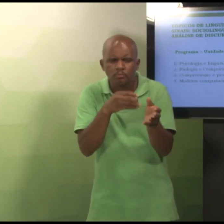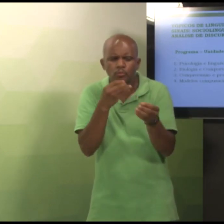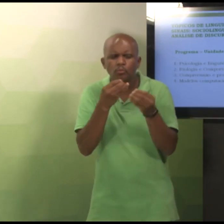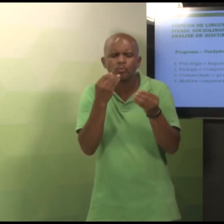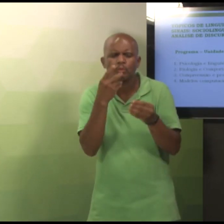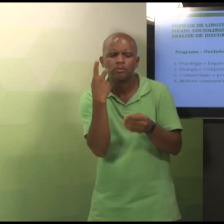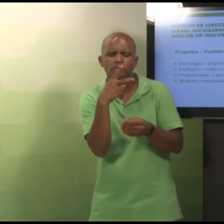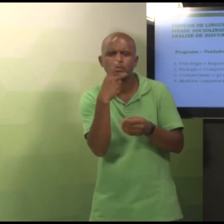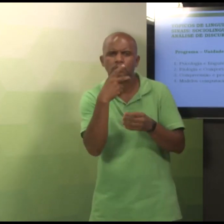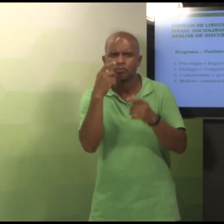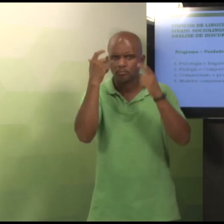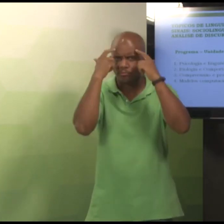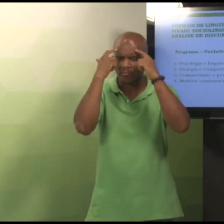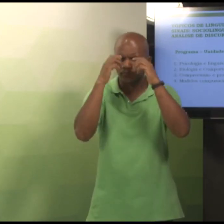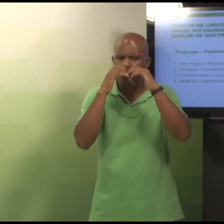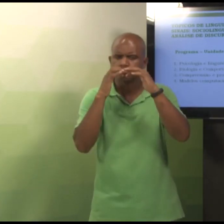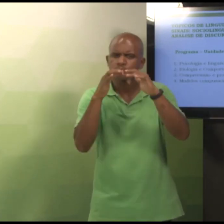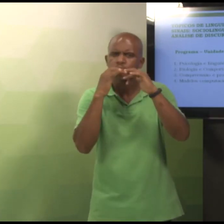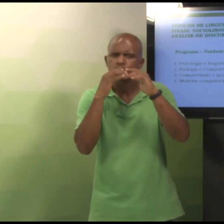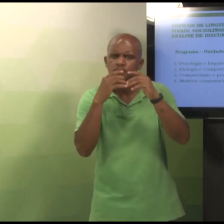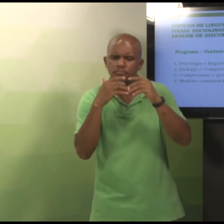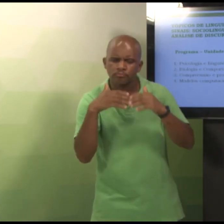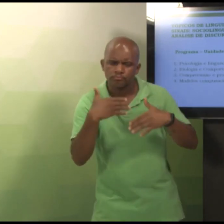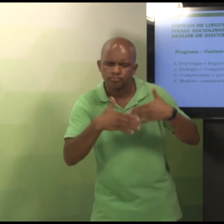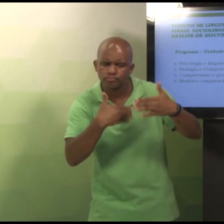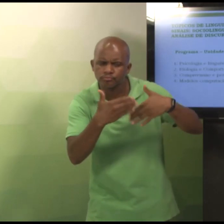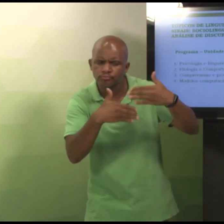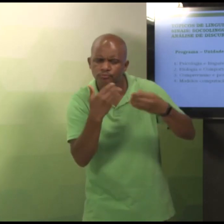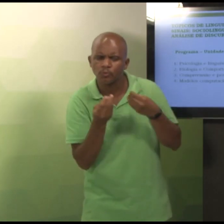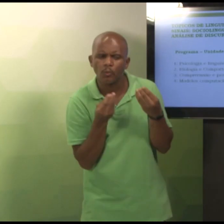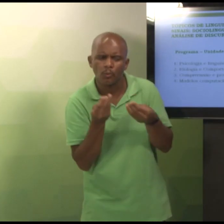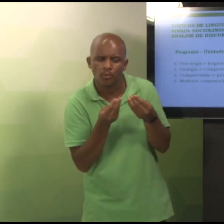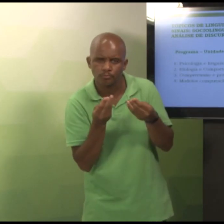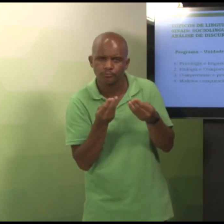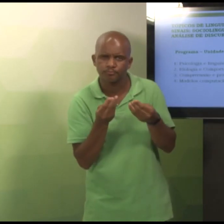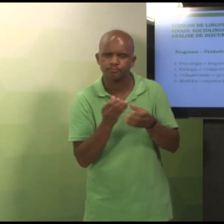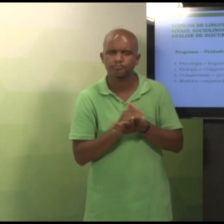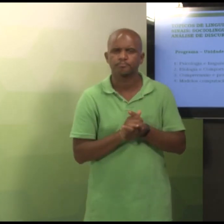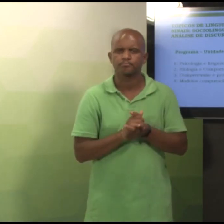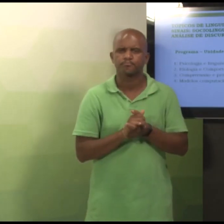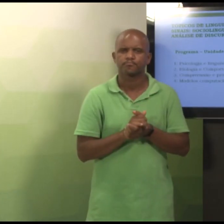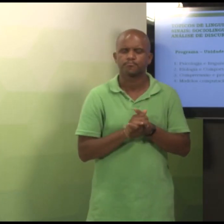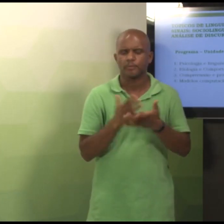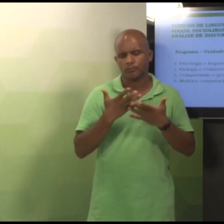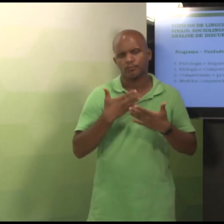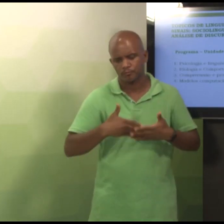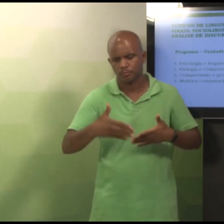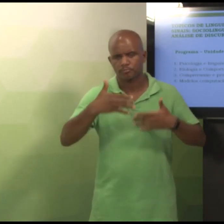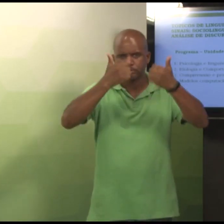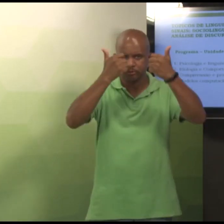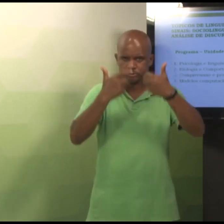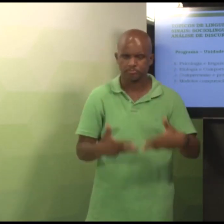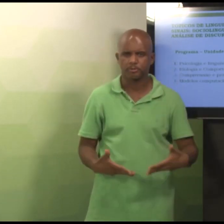vamos analisar os processos cognitivos, como se dão. Agora explicarei.